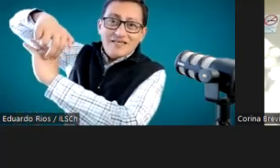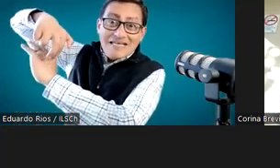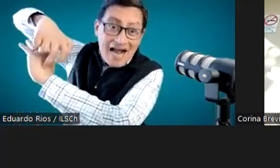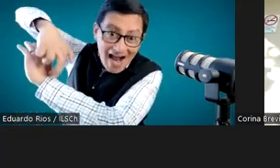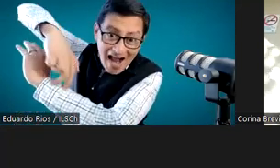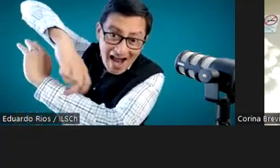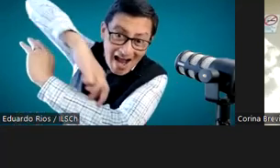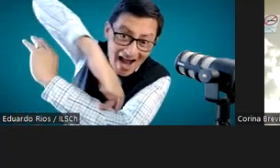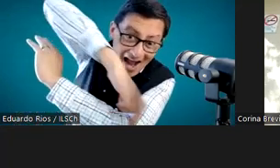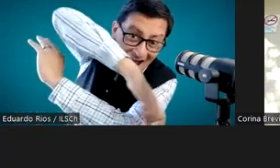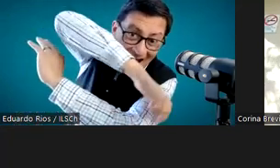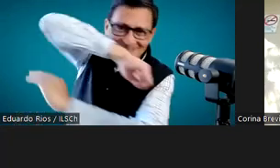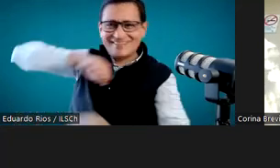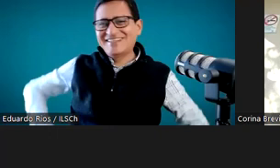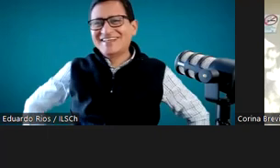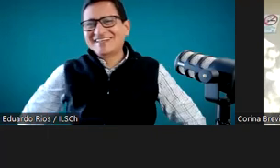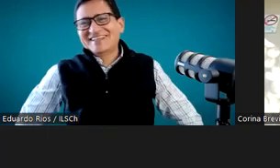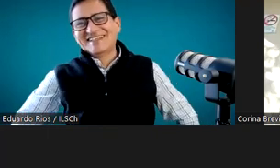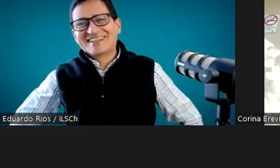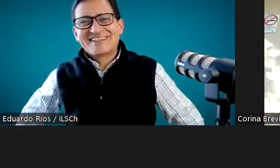Y aquí...